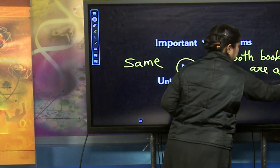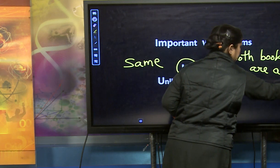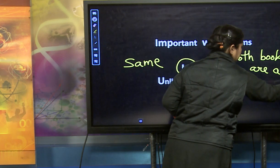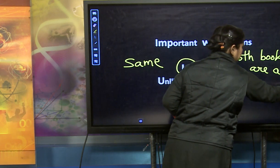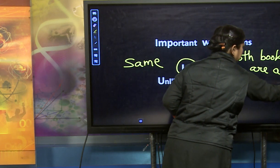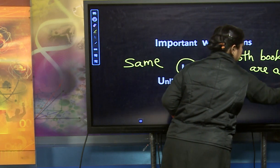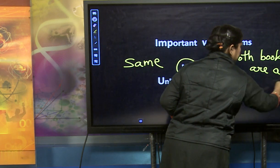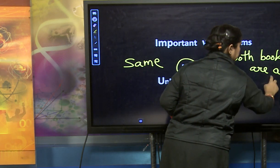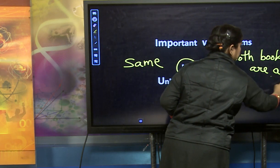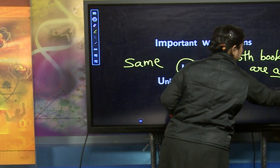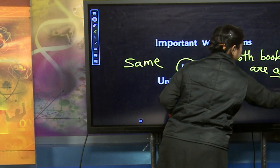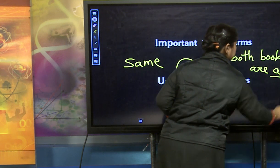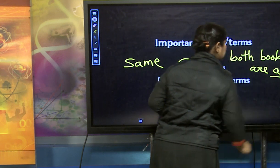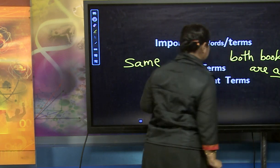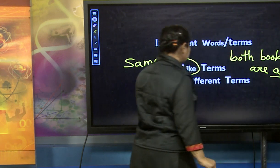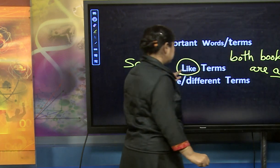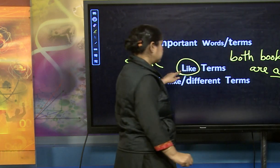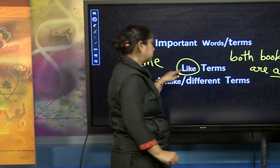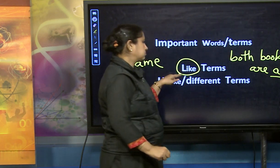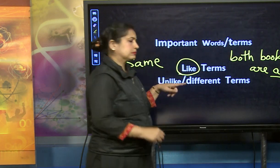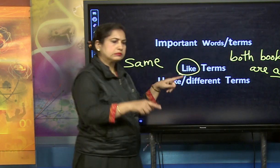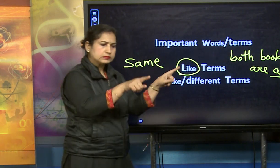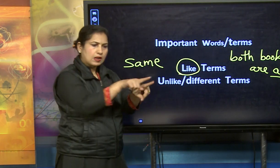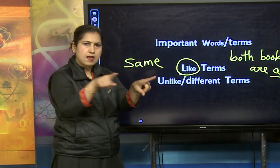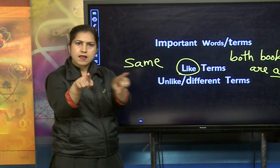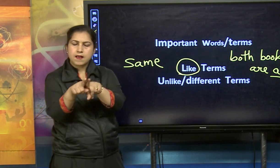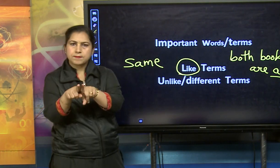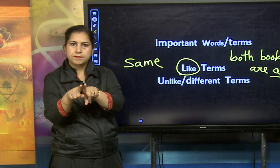और लाइक करेंगे जिसका अर्थ वही सेम होगा